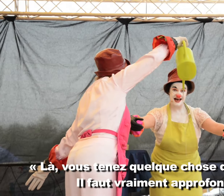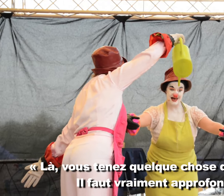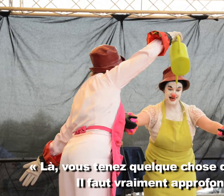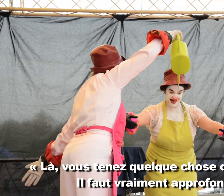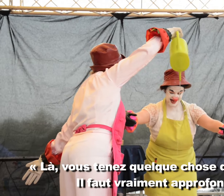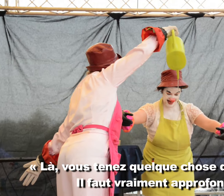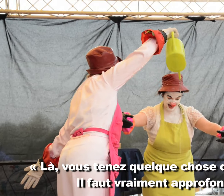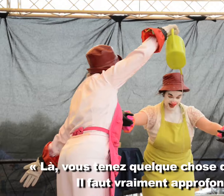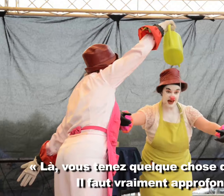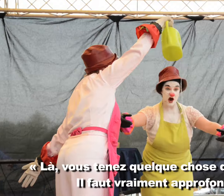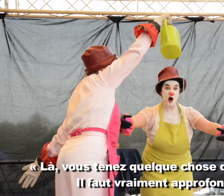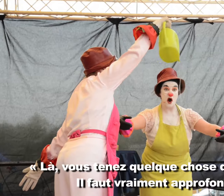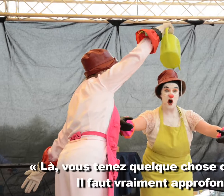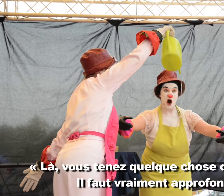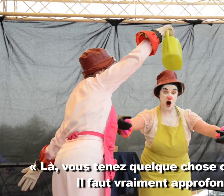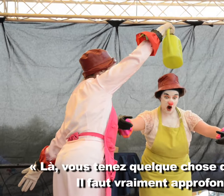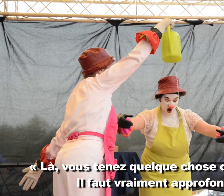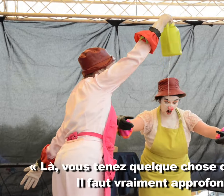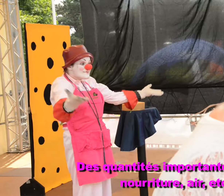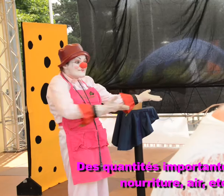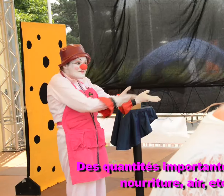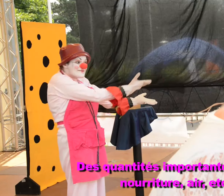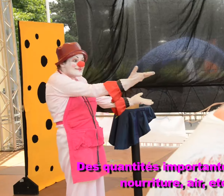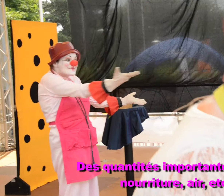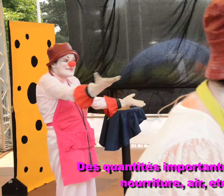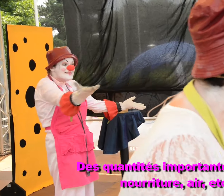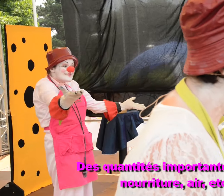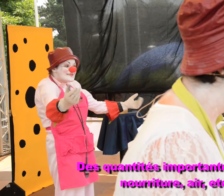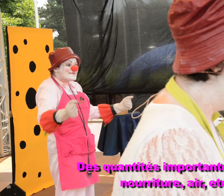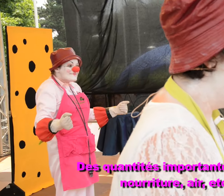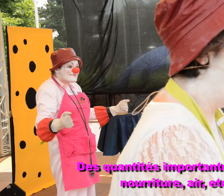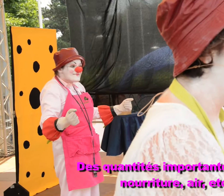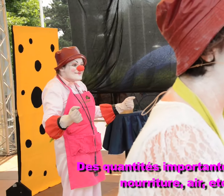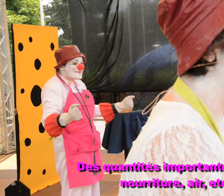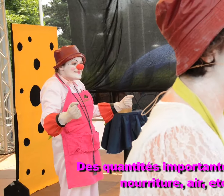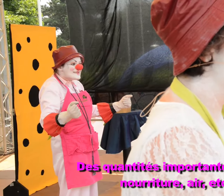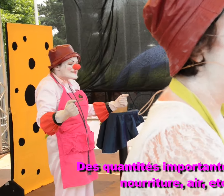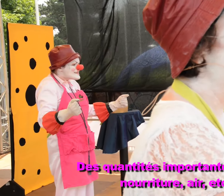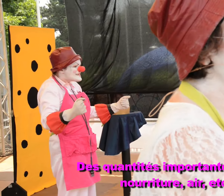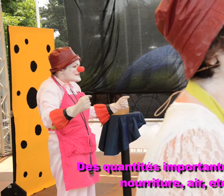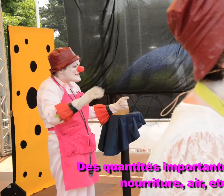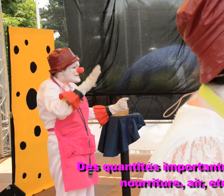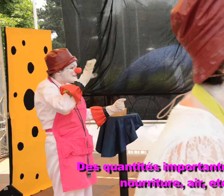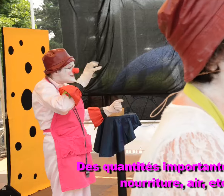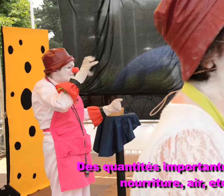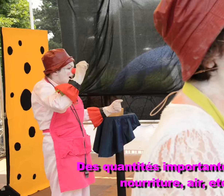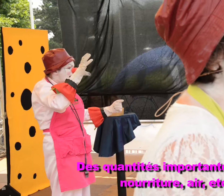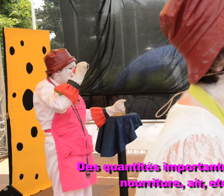chose d'extraordinaire, il faut vraiment approfondir ça. Des quantités importantes, eau, nourriture, air,